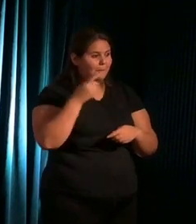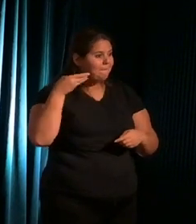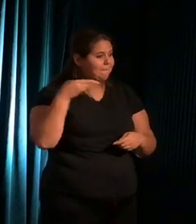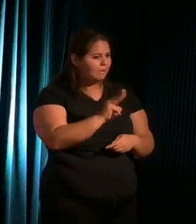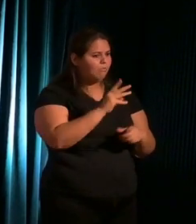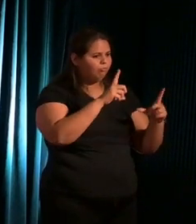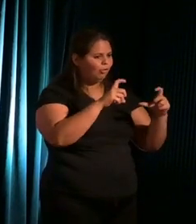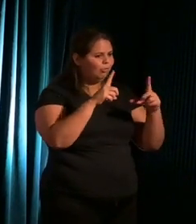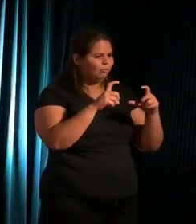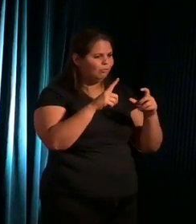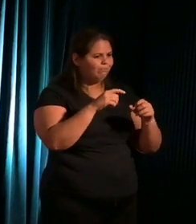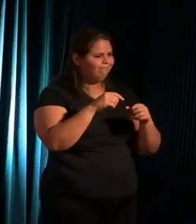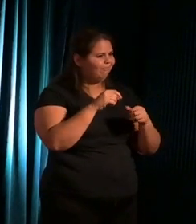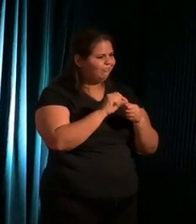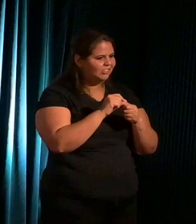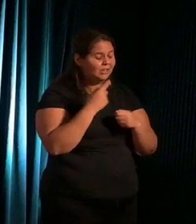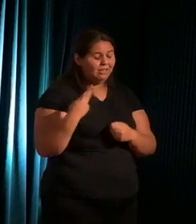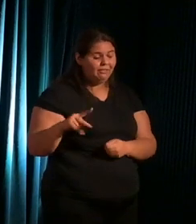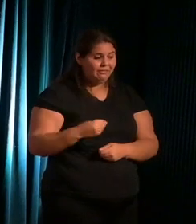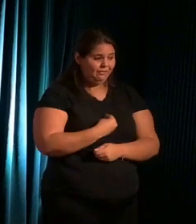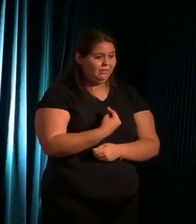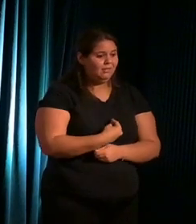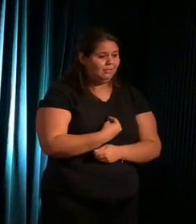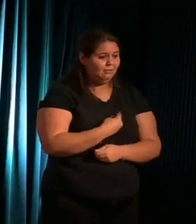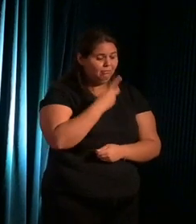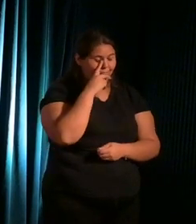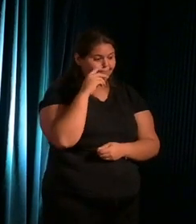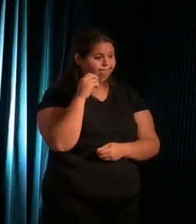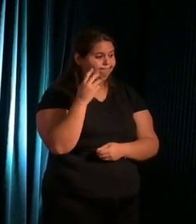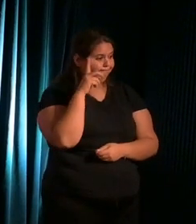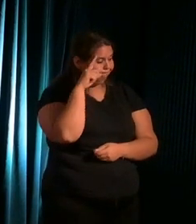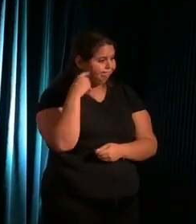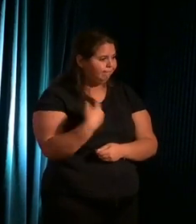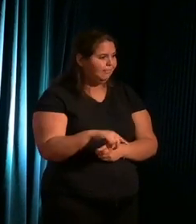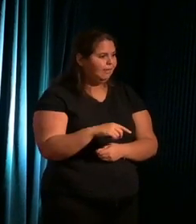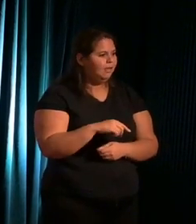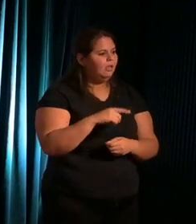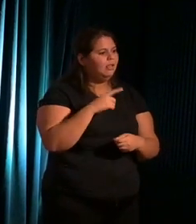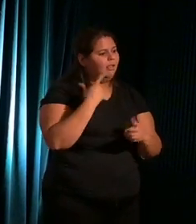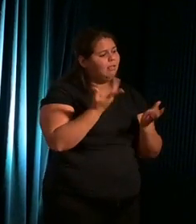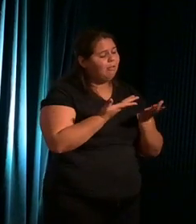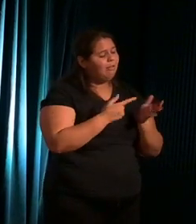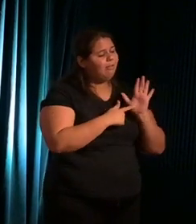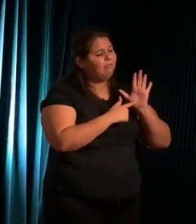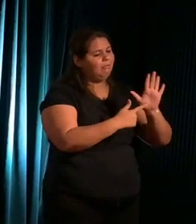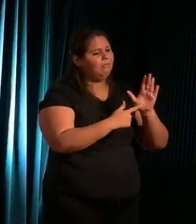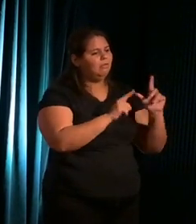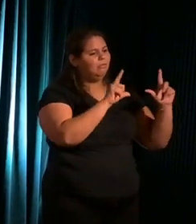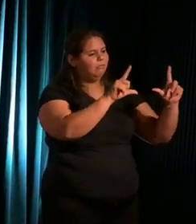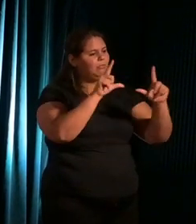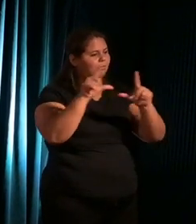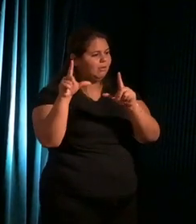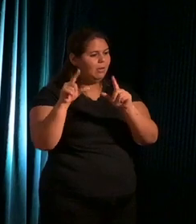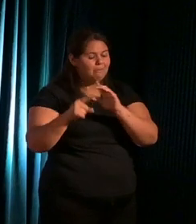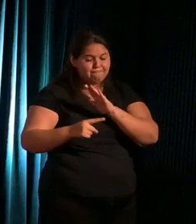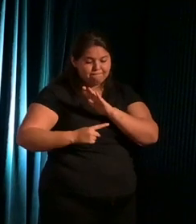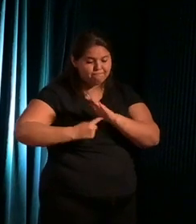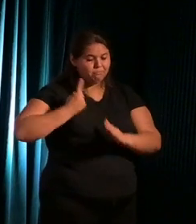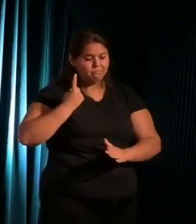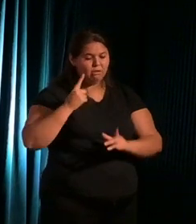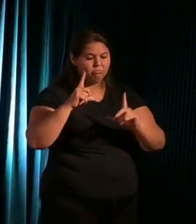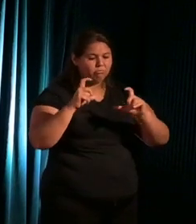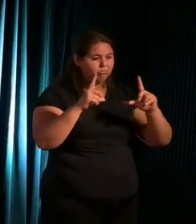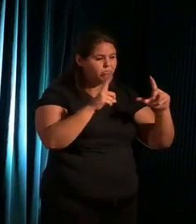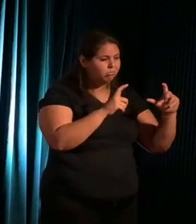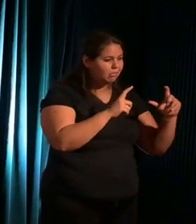toda, esse escopo, esse período todo representado na exposição, desde as primeiras imagens, ou